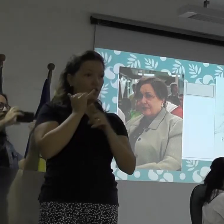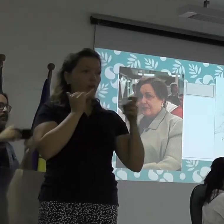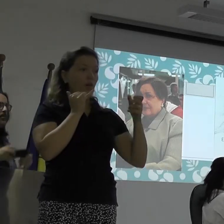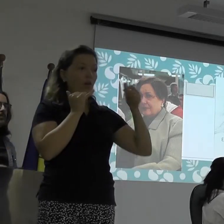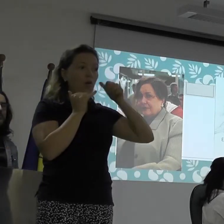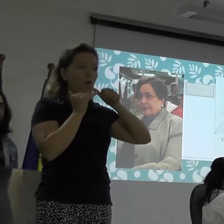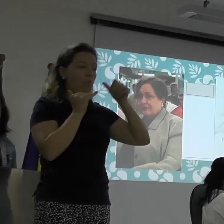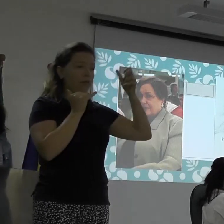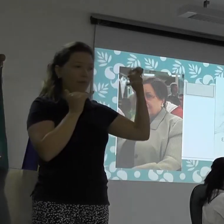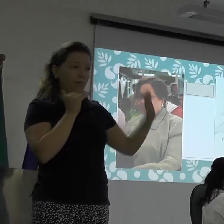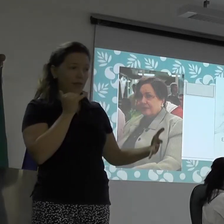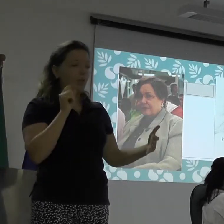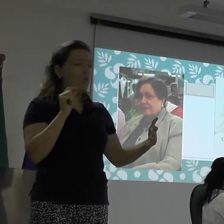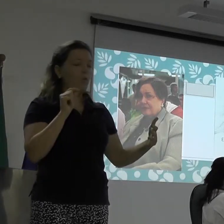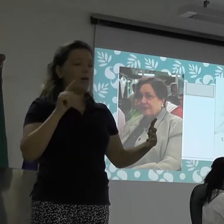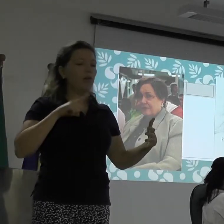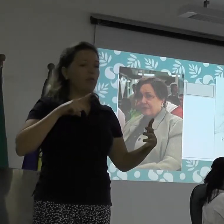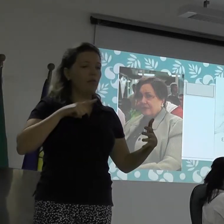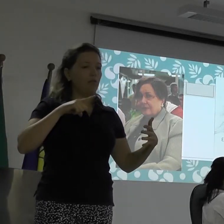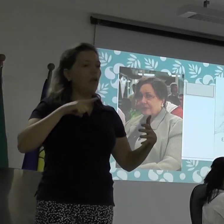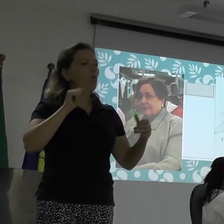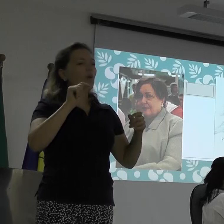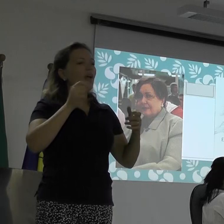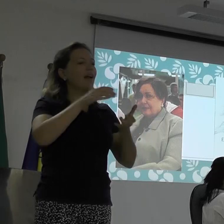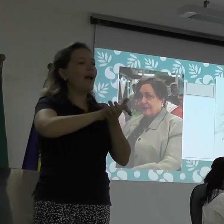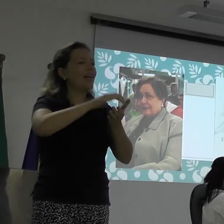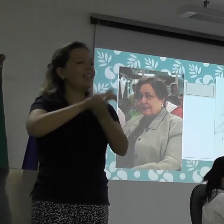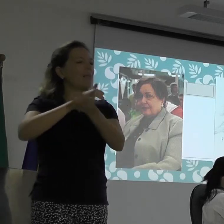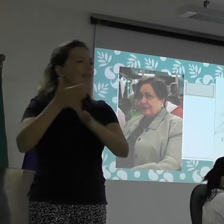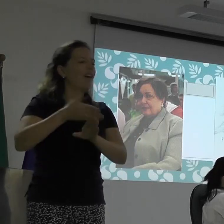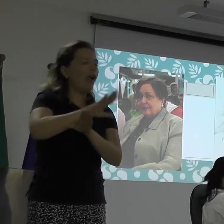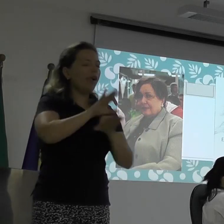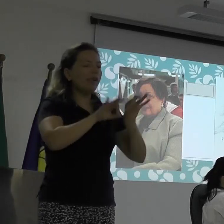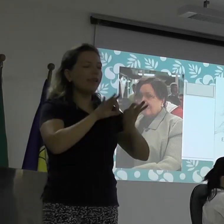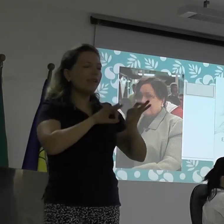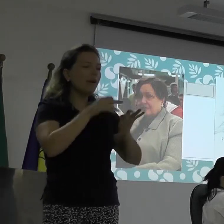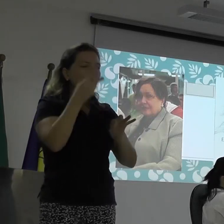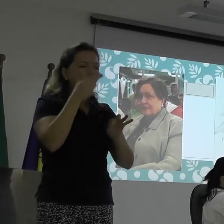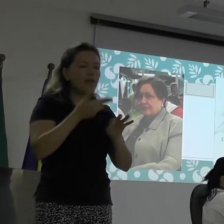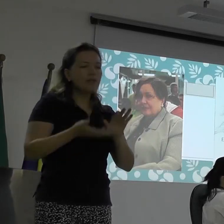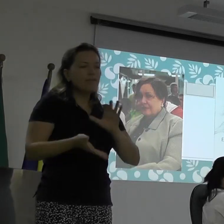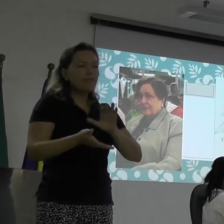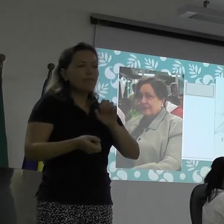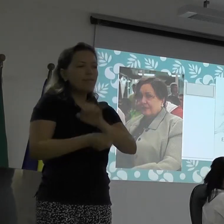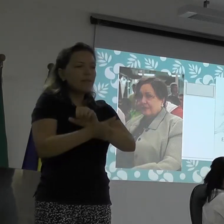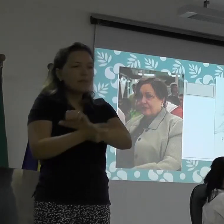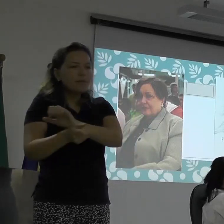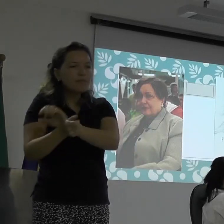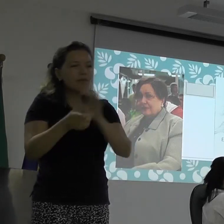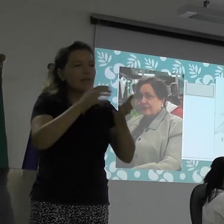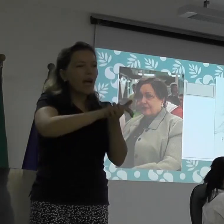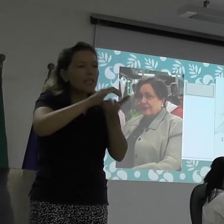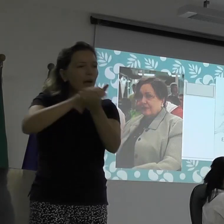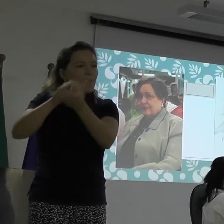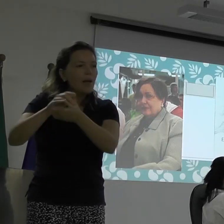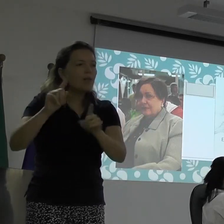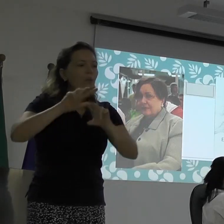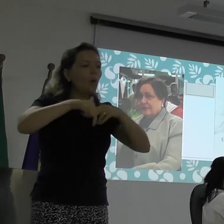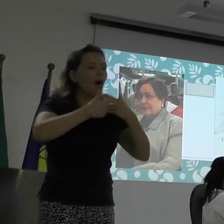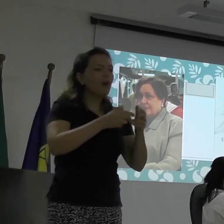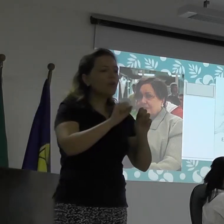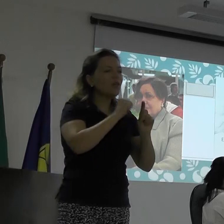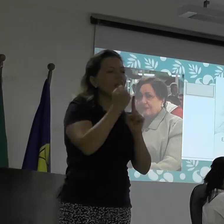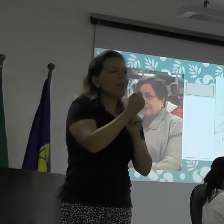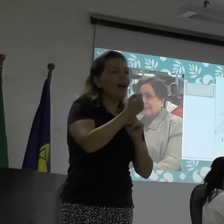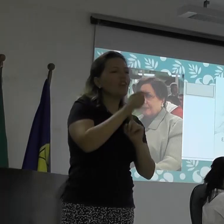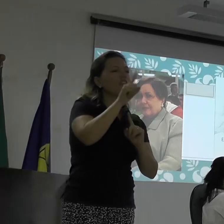Flores, condena os casamentos arranjados próprios da sociedade patriarcal, que submetia o sentimento